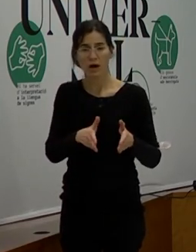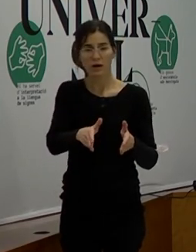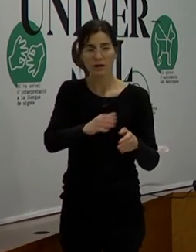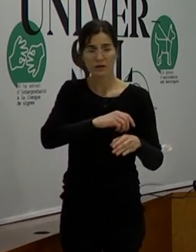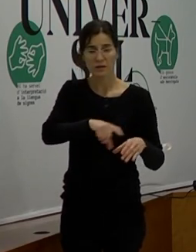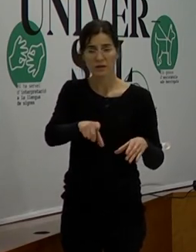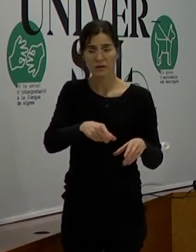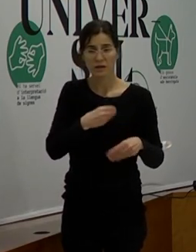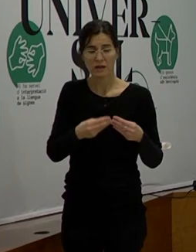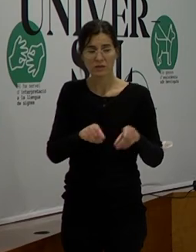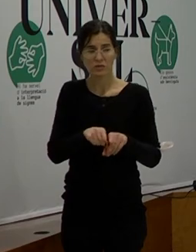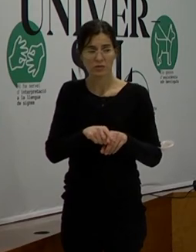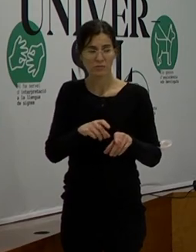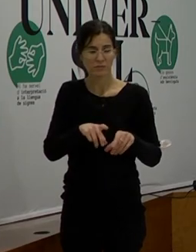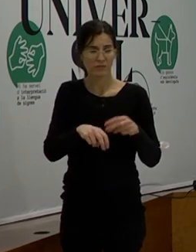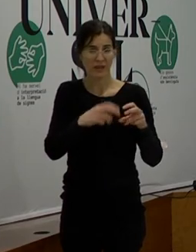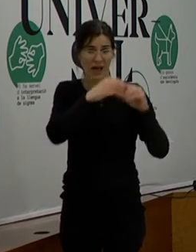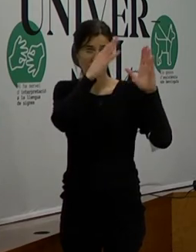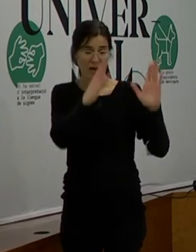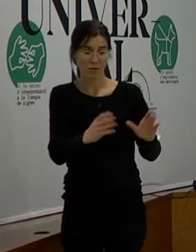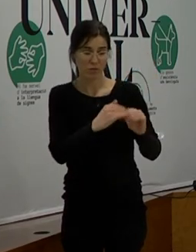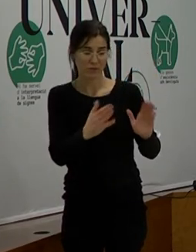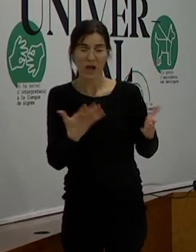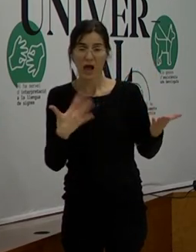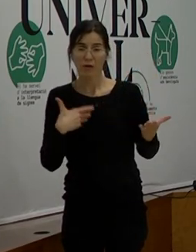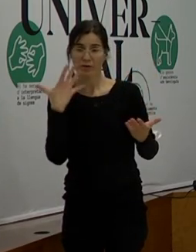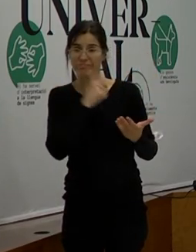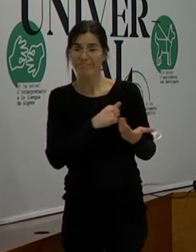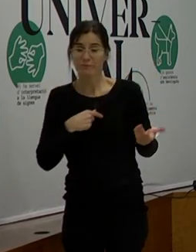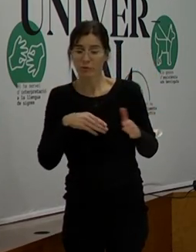fet l'andamiatge i aleshores al posar l'andamiatge ara ja no puc sortir.